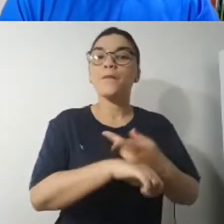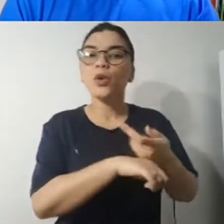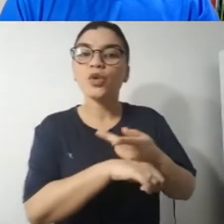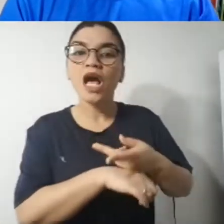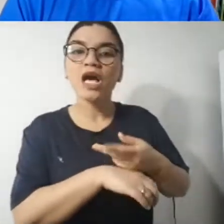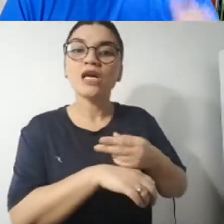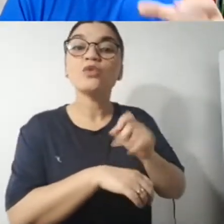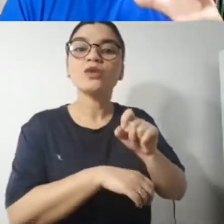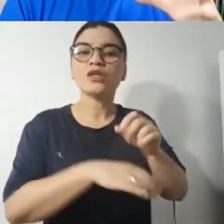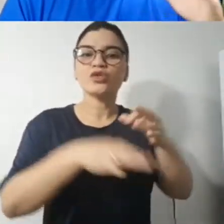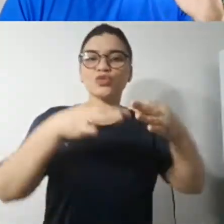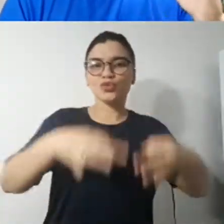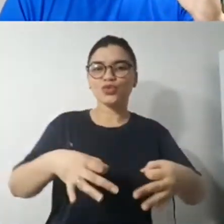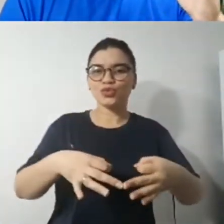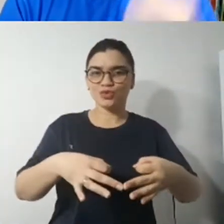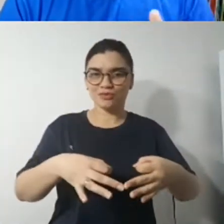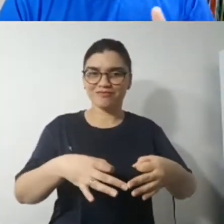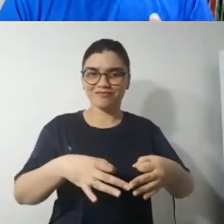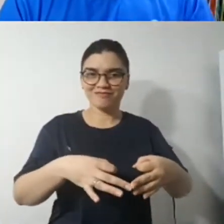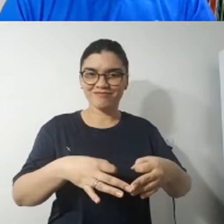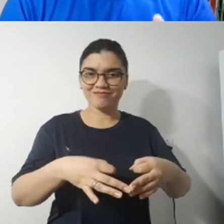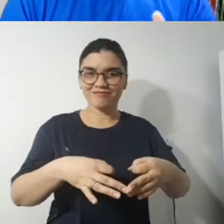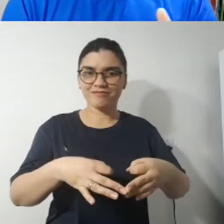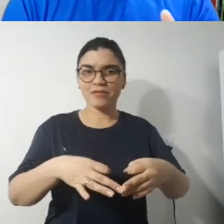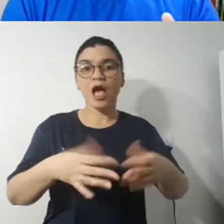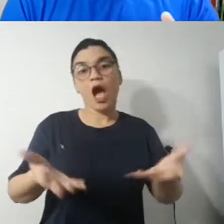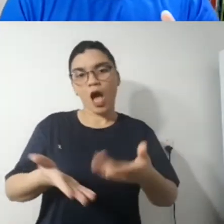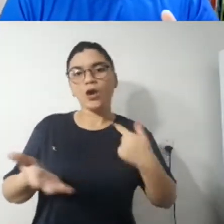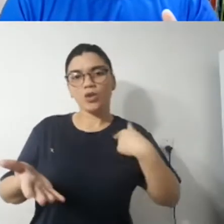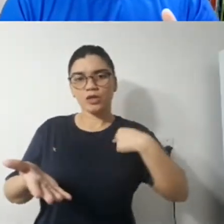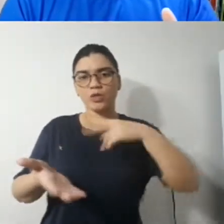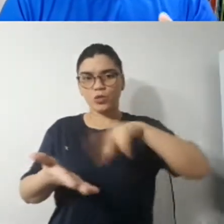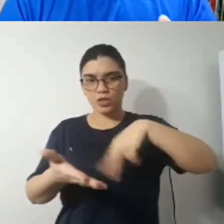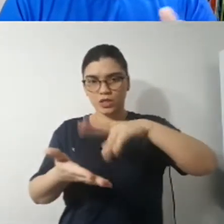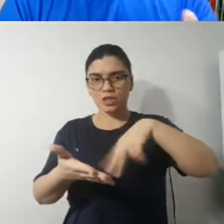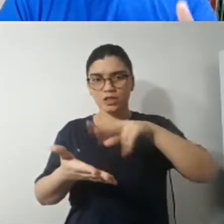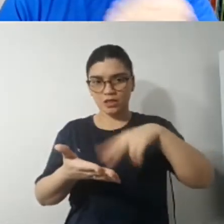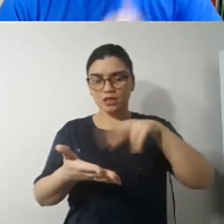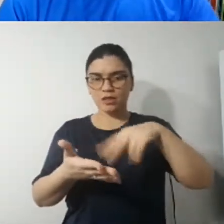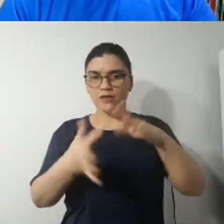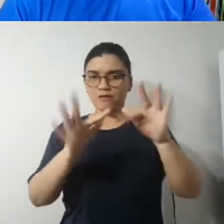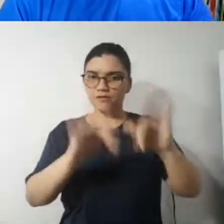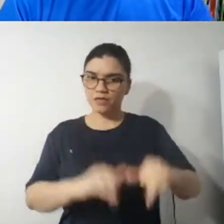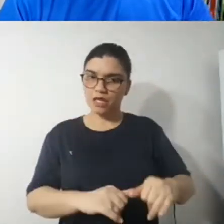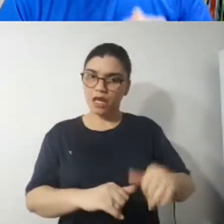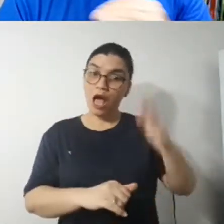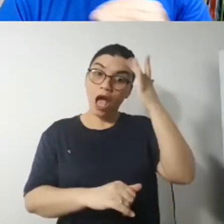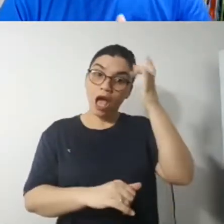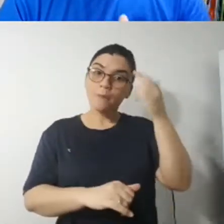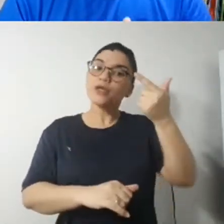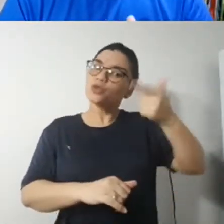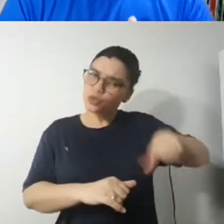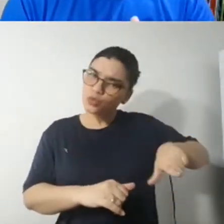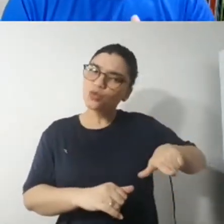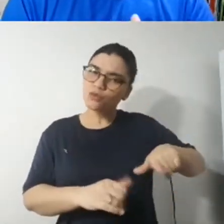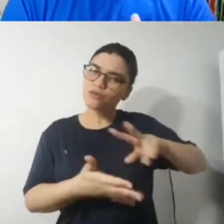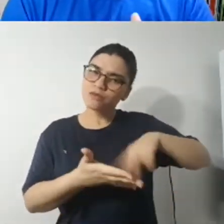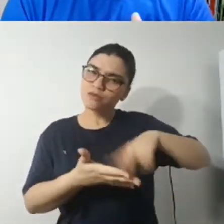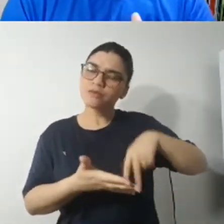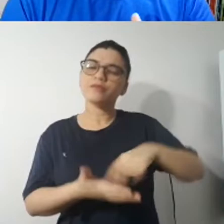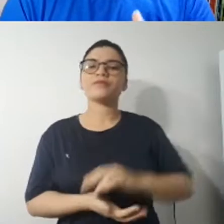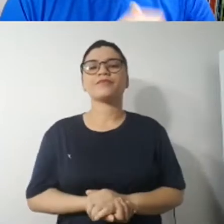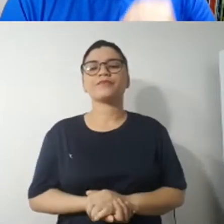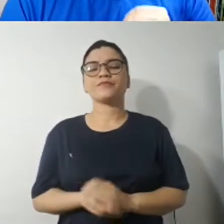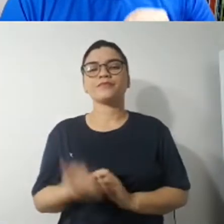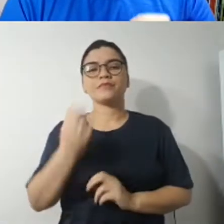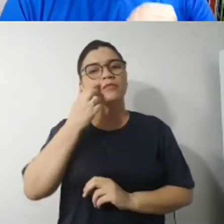E aí eu quero só ler essa parte final e amanhã eu vou voltar nela, só para vocês entenderem o contexto, certo?